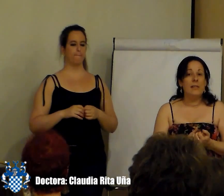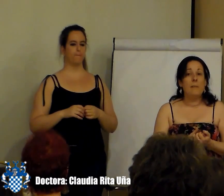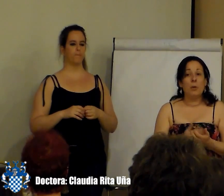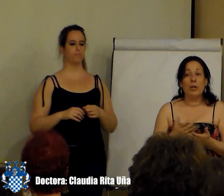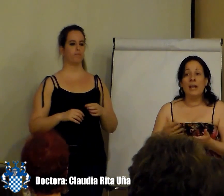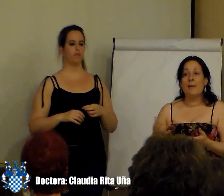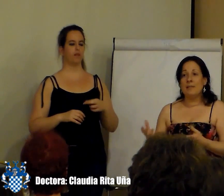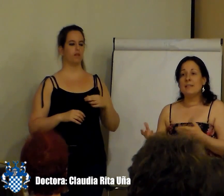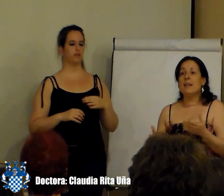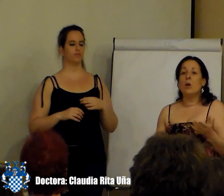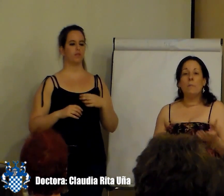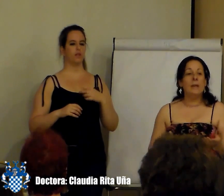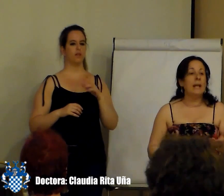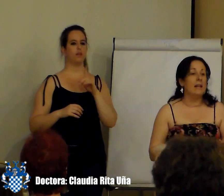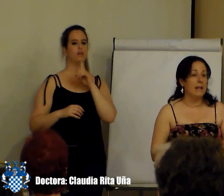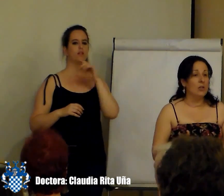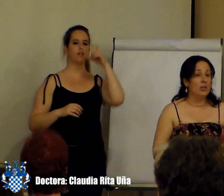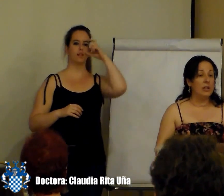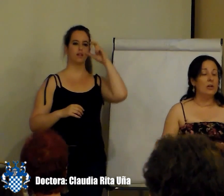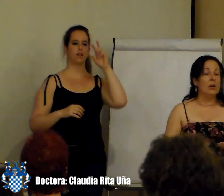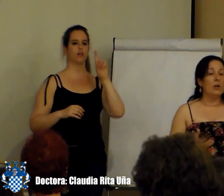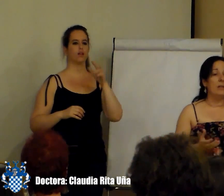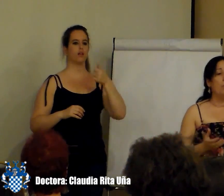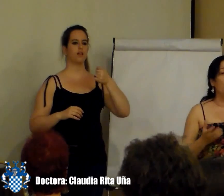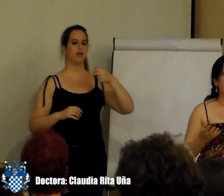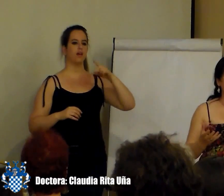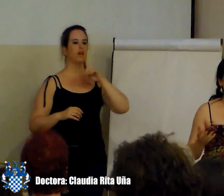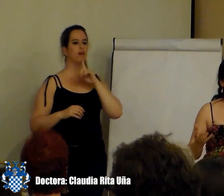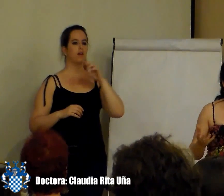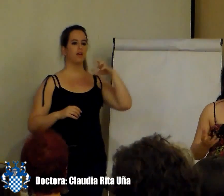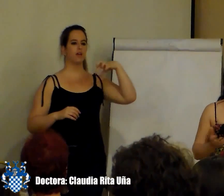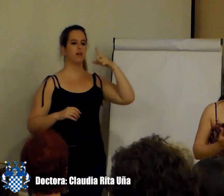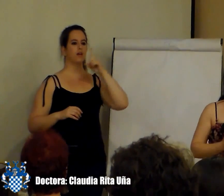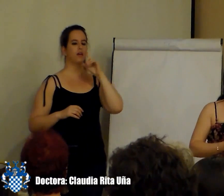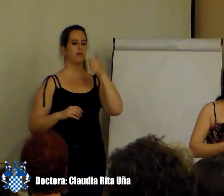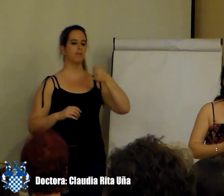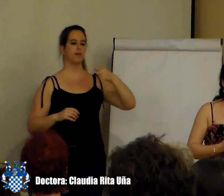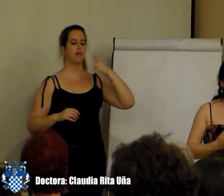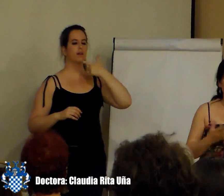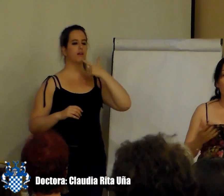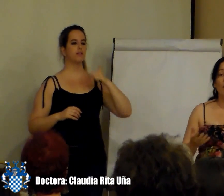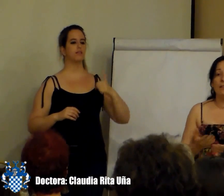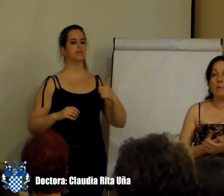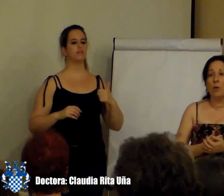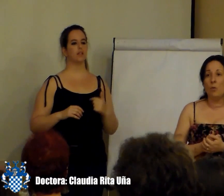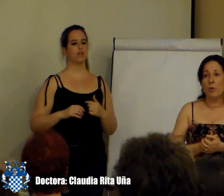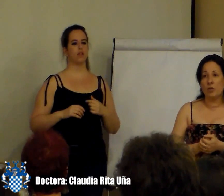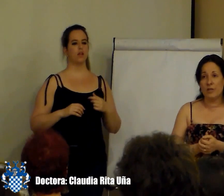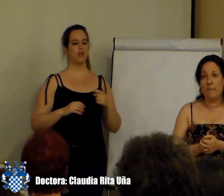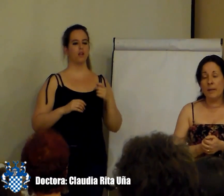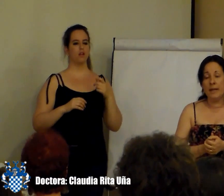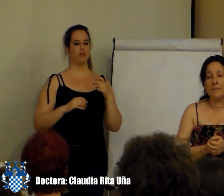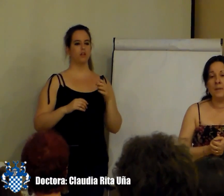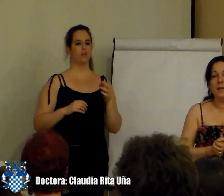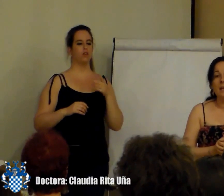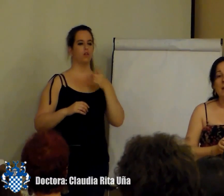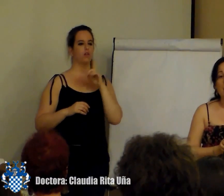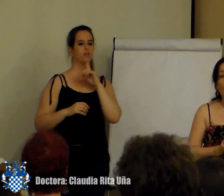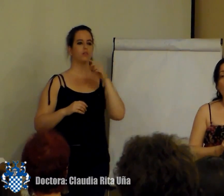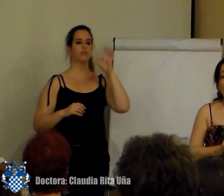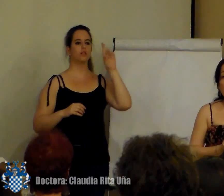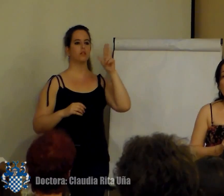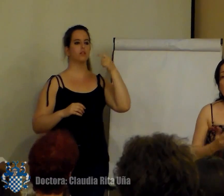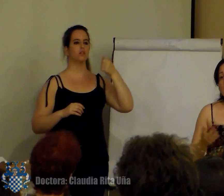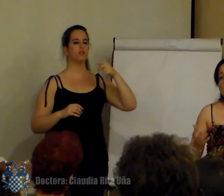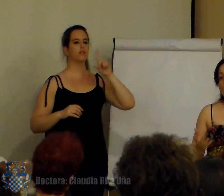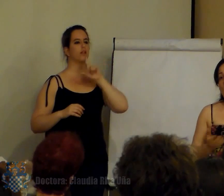hay, de por qué a veces se complica el diagnóstico y por qué a veces el tratamiento no es tan efectivo como ellos esperan.